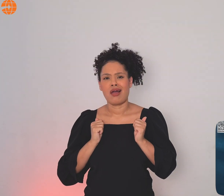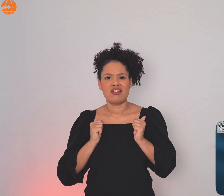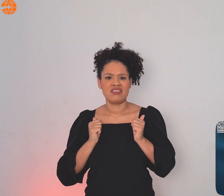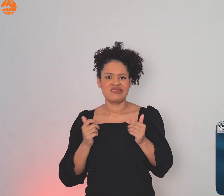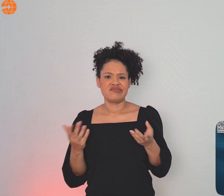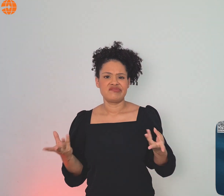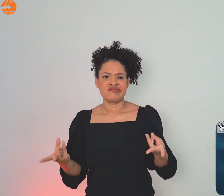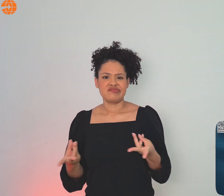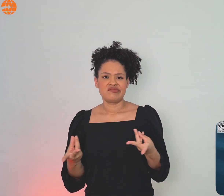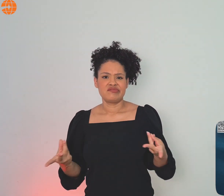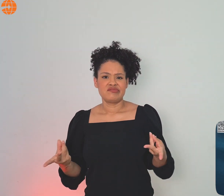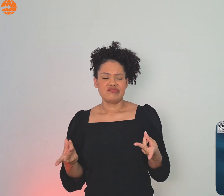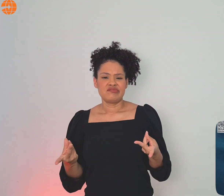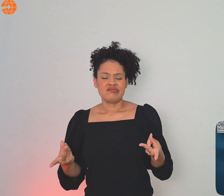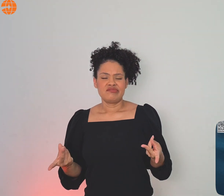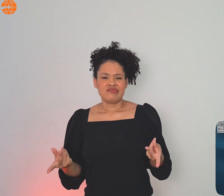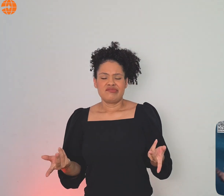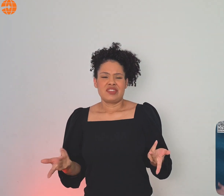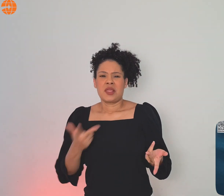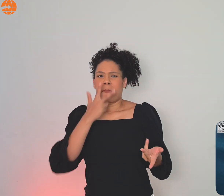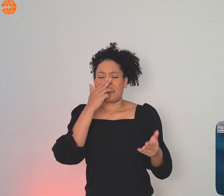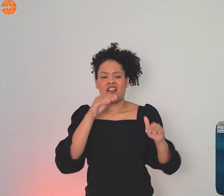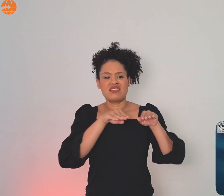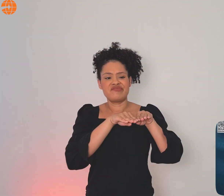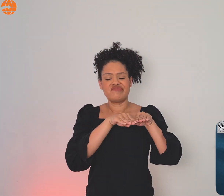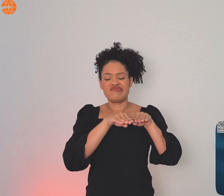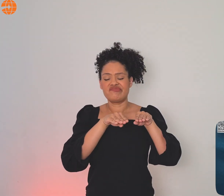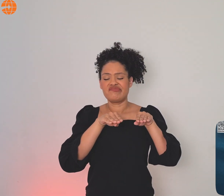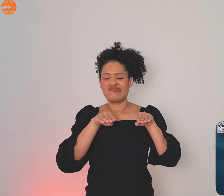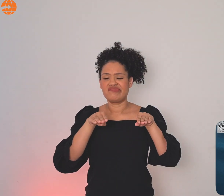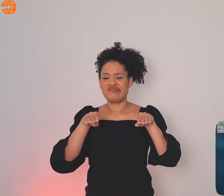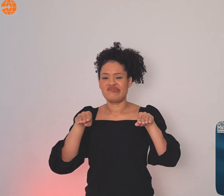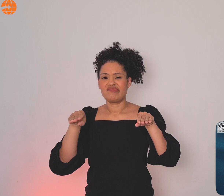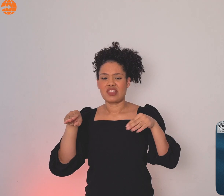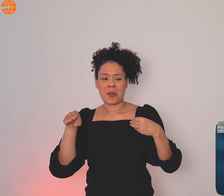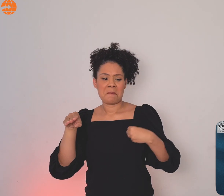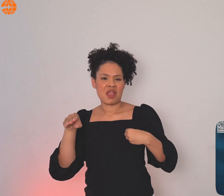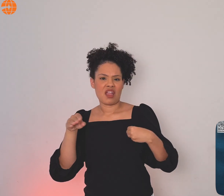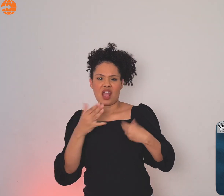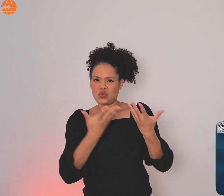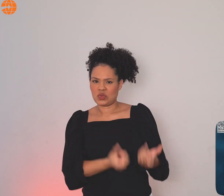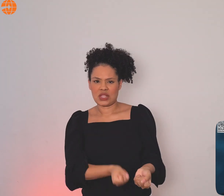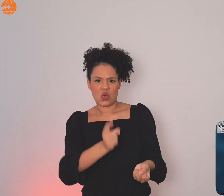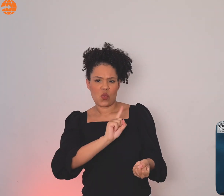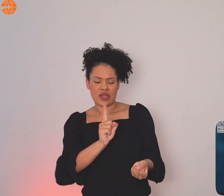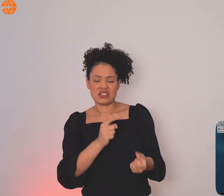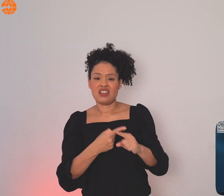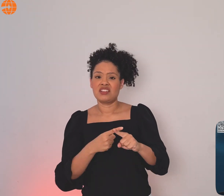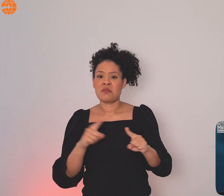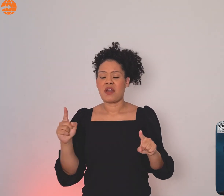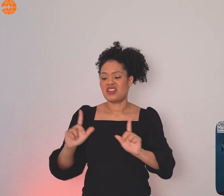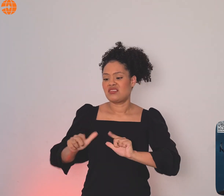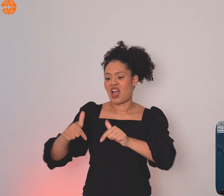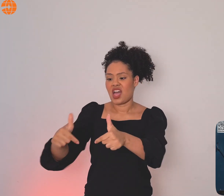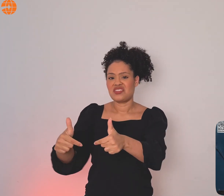ruim, não está cedendo ao pecado, mas também não faz diferença contra o